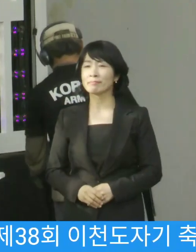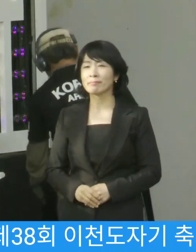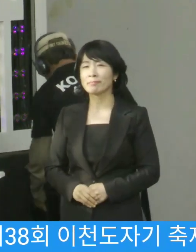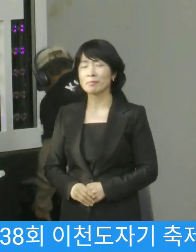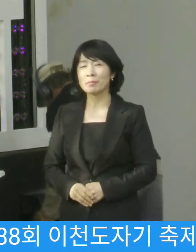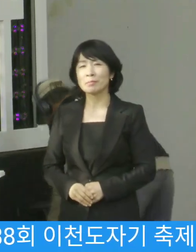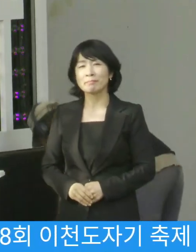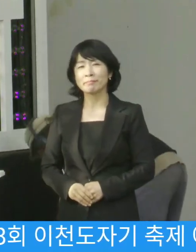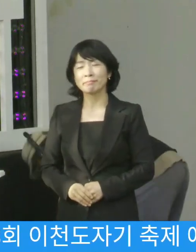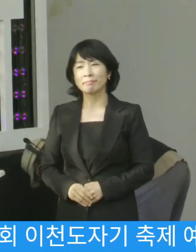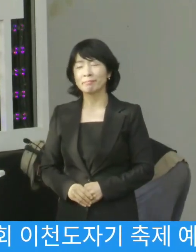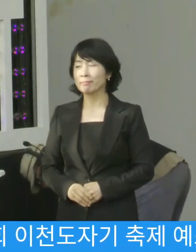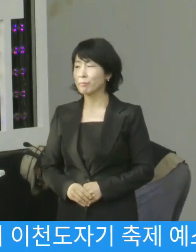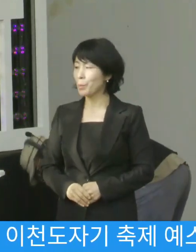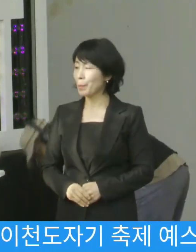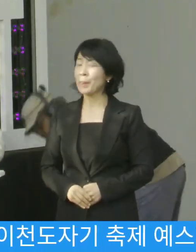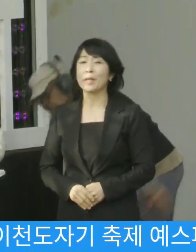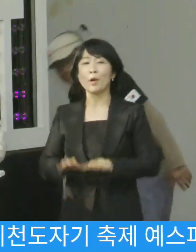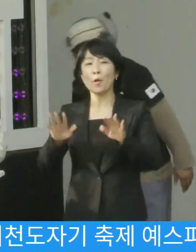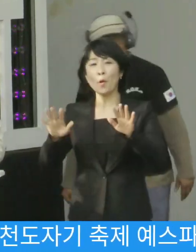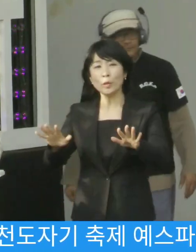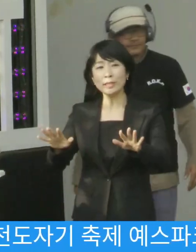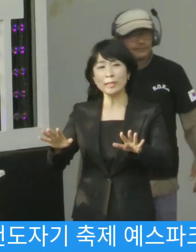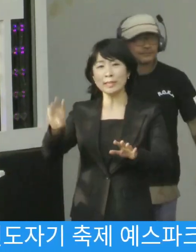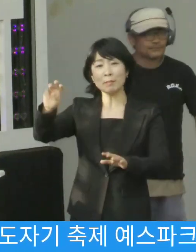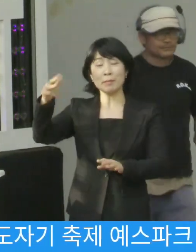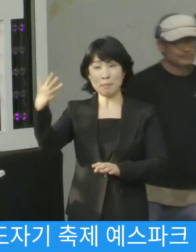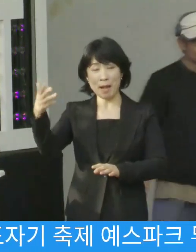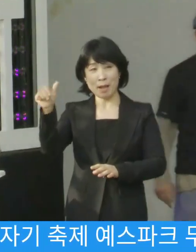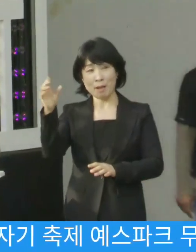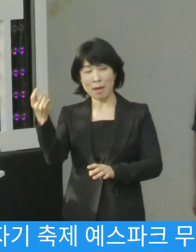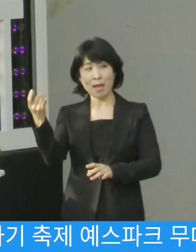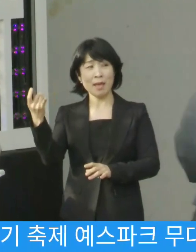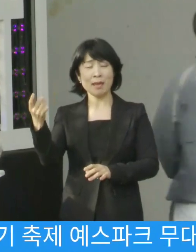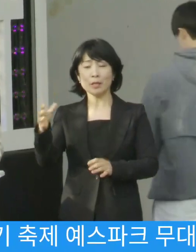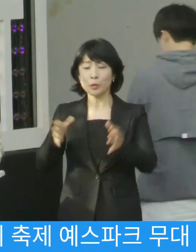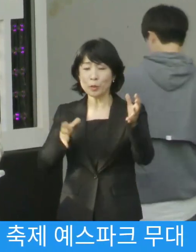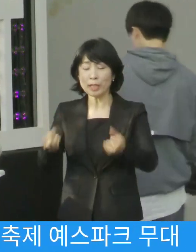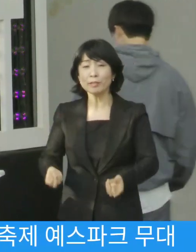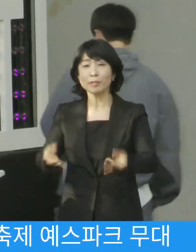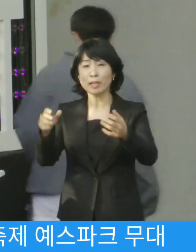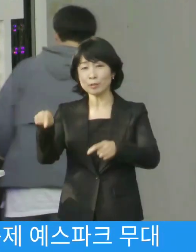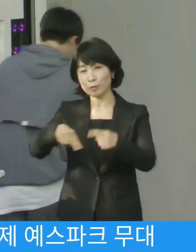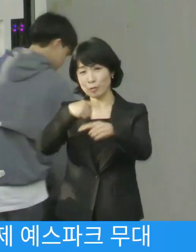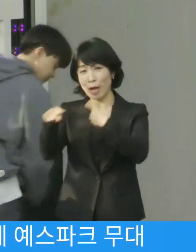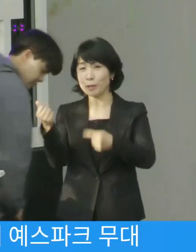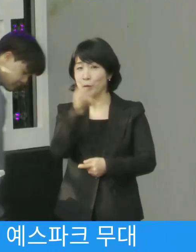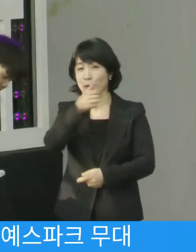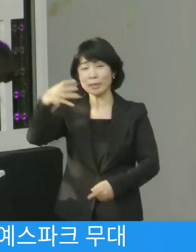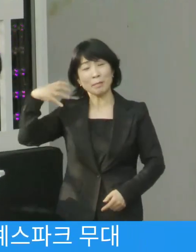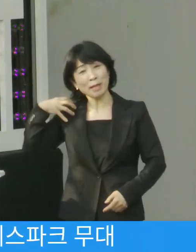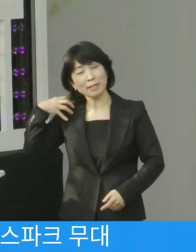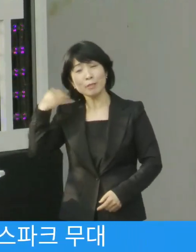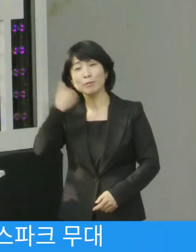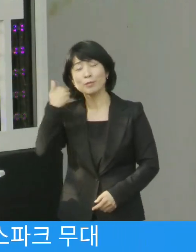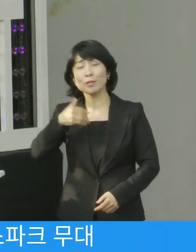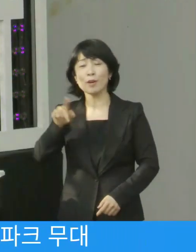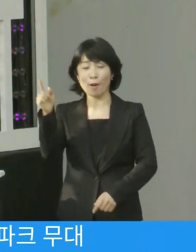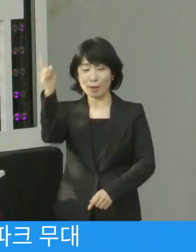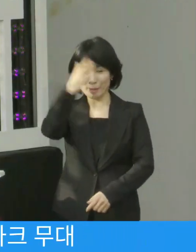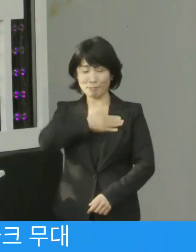you. 네, 오늘 제38회 인천 도자기 축제의 수화 통역은 박은하